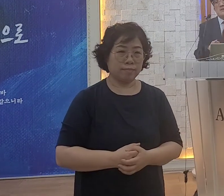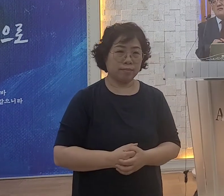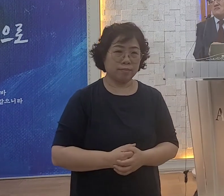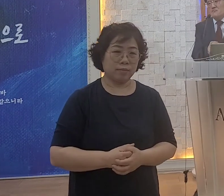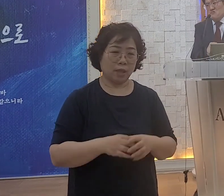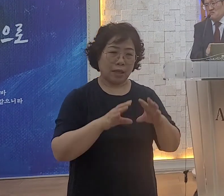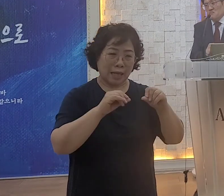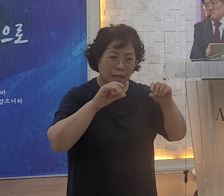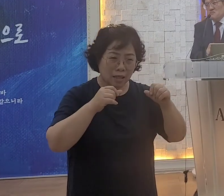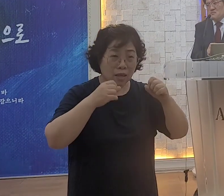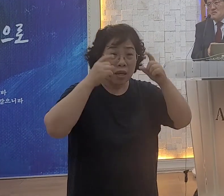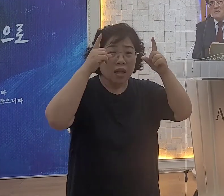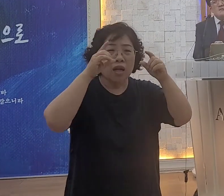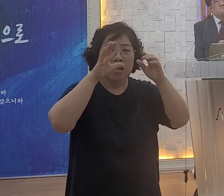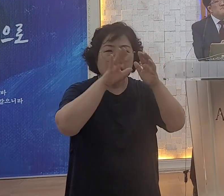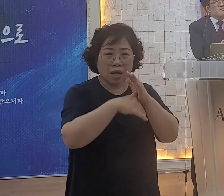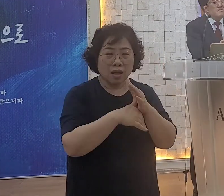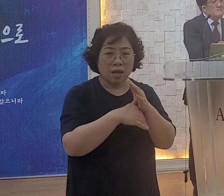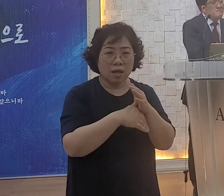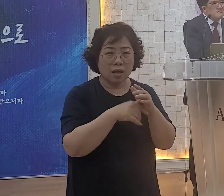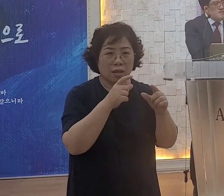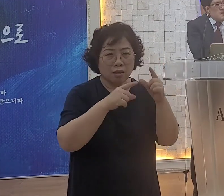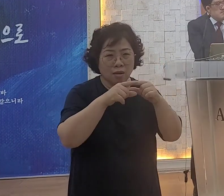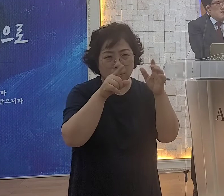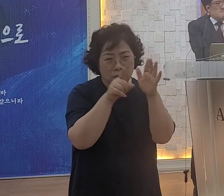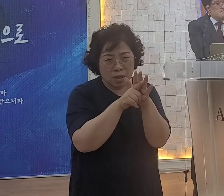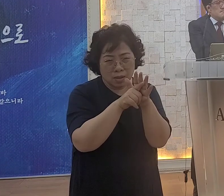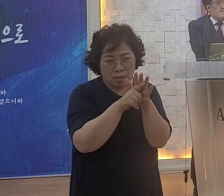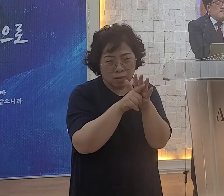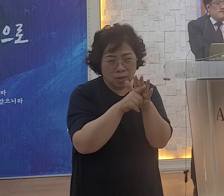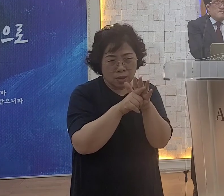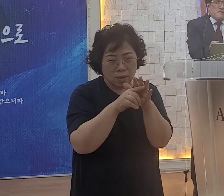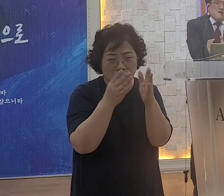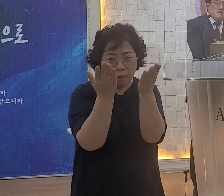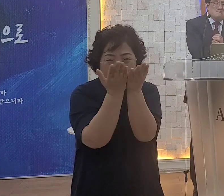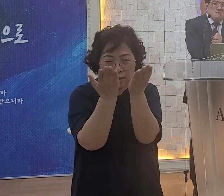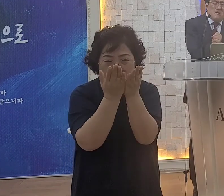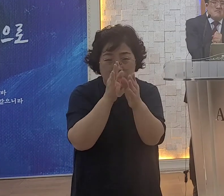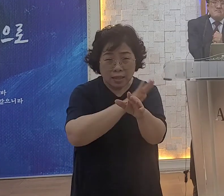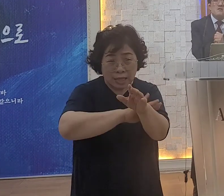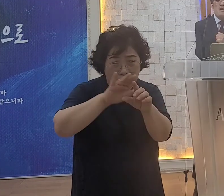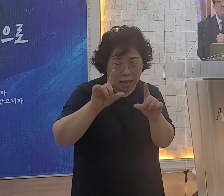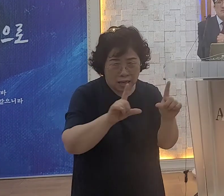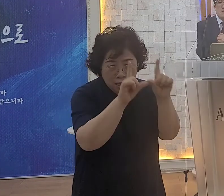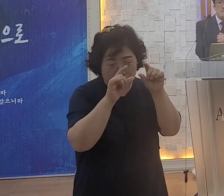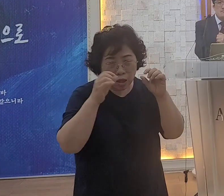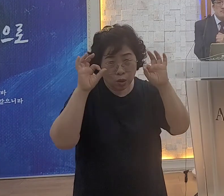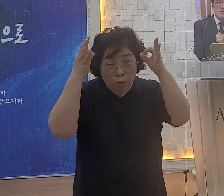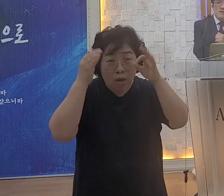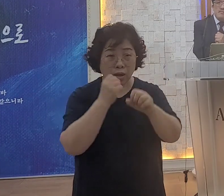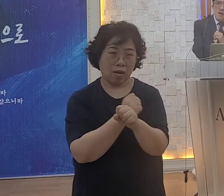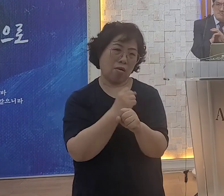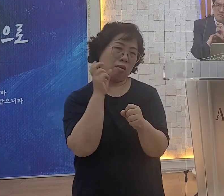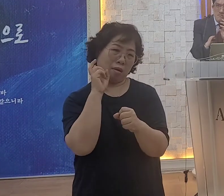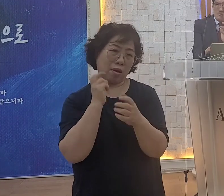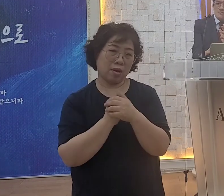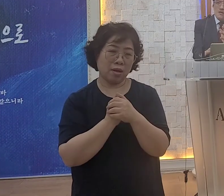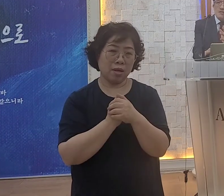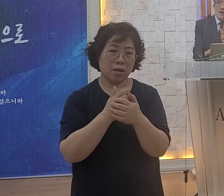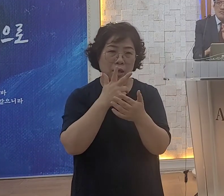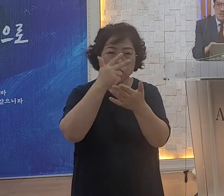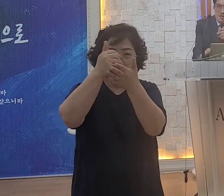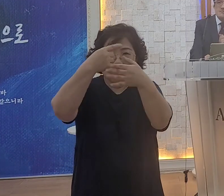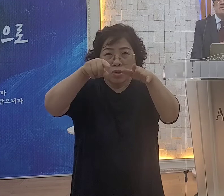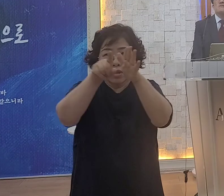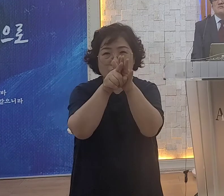그걸 이 땅에서 알았더라면 내가 좀 더 믿음으로 잘 살려 하고 내가 이걸 조금만 더 미리 맛보았더라면 내가 주를 위해서 이